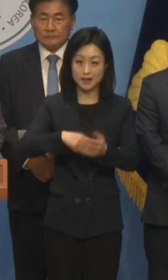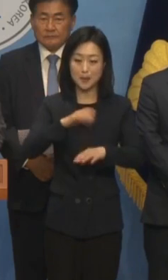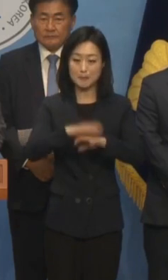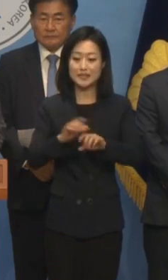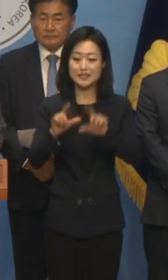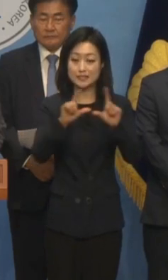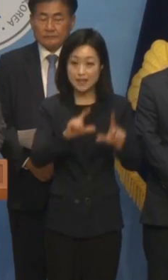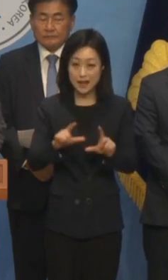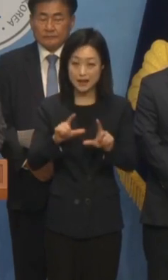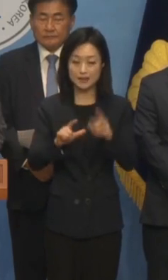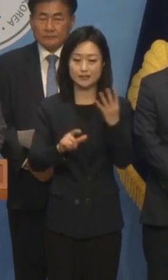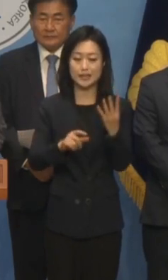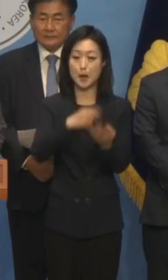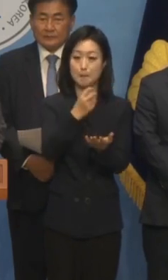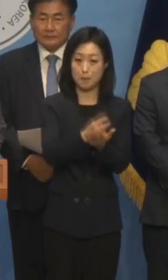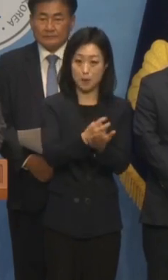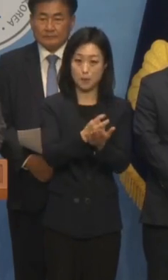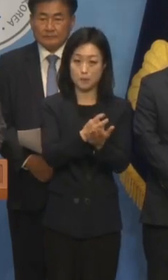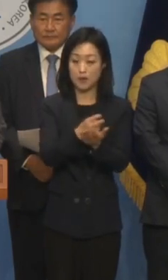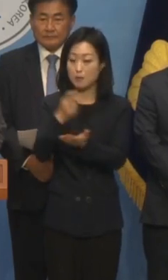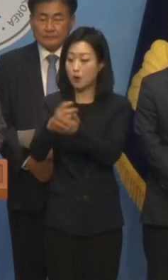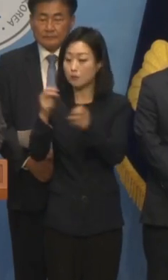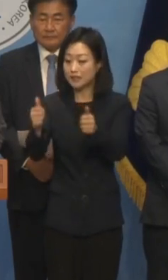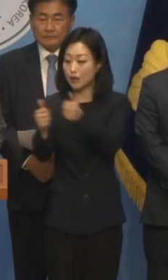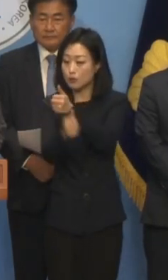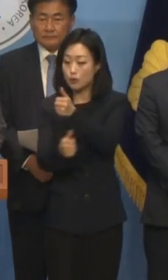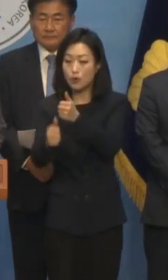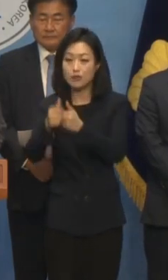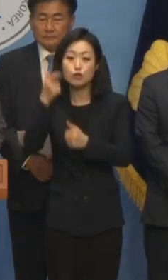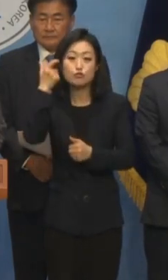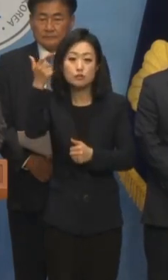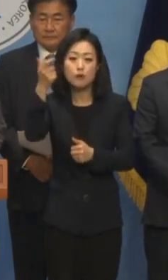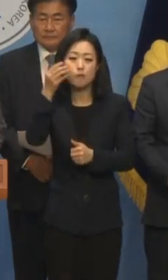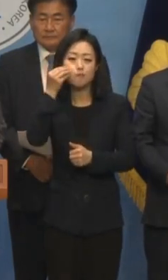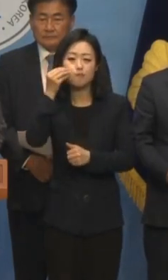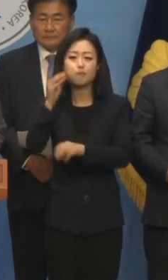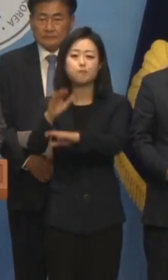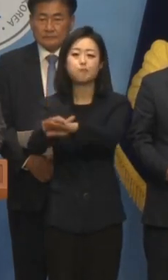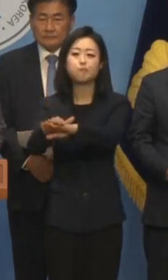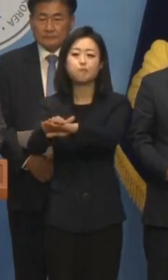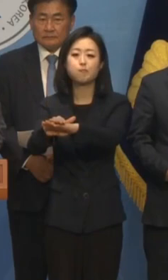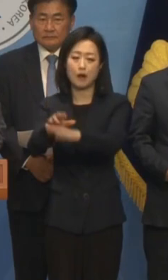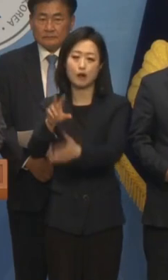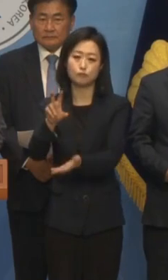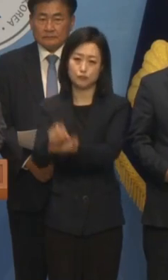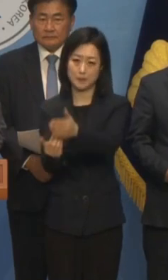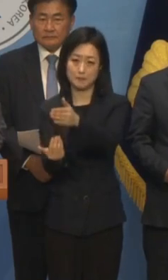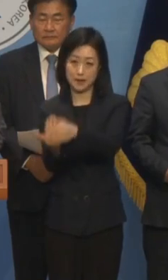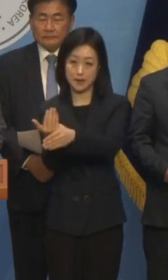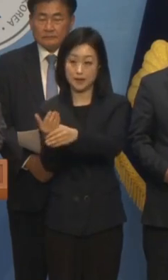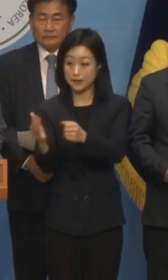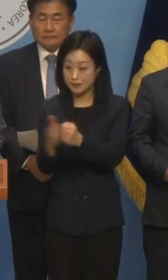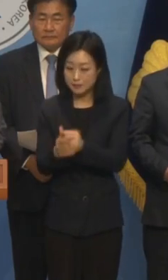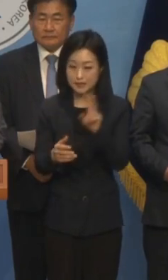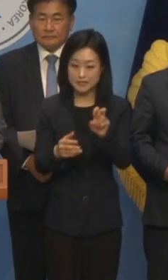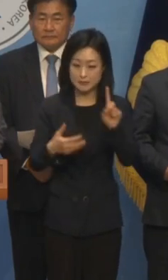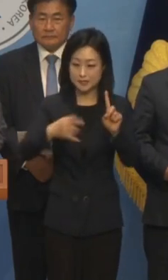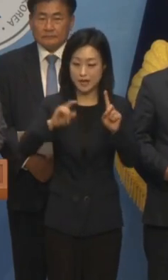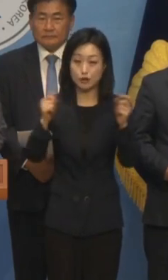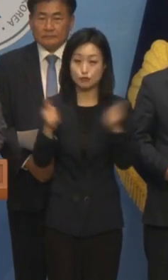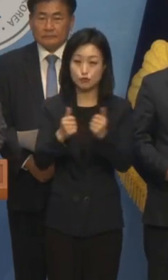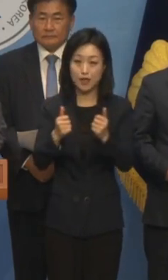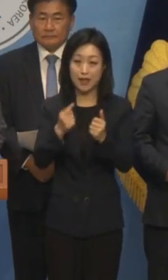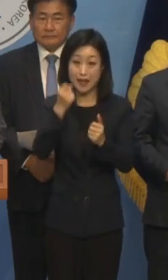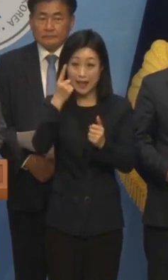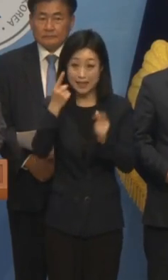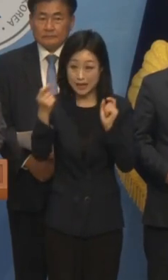농업민생사법은 법사위에서 60일 넘게 심사조차 못하고 있습니다. 21대 국회가 얼마 남지 않은